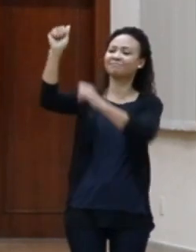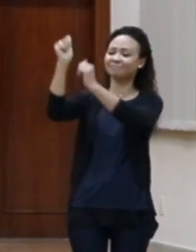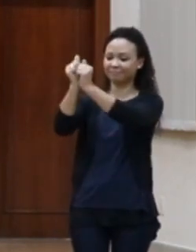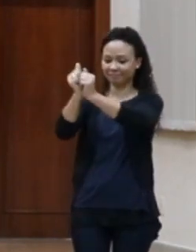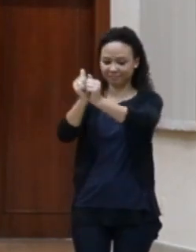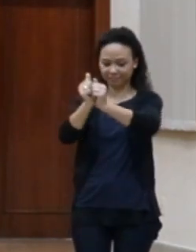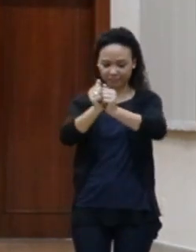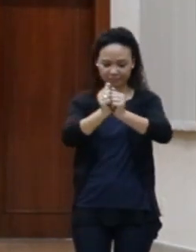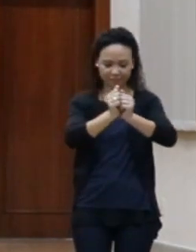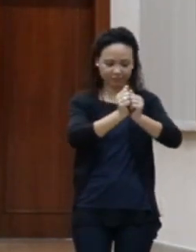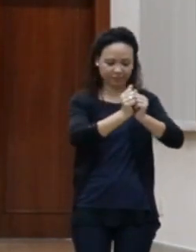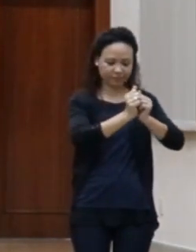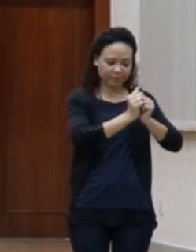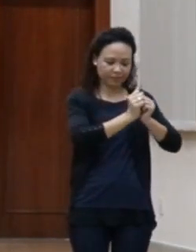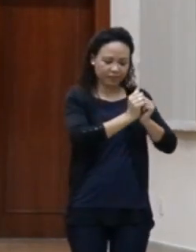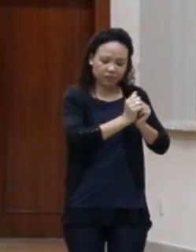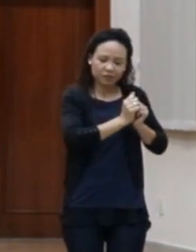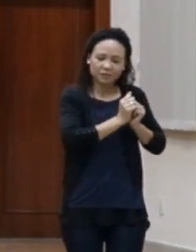Senhor.